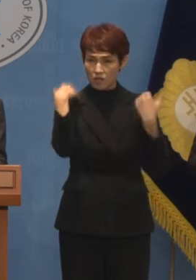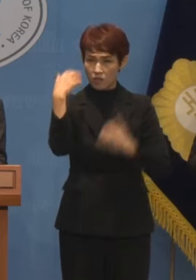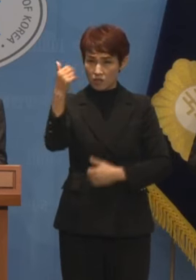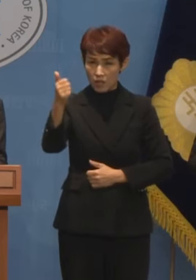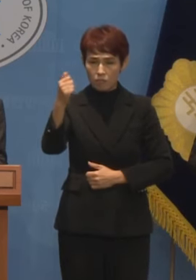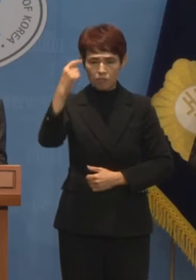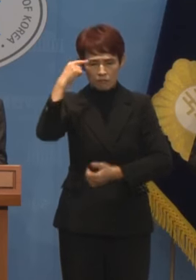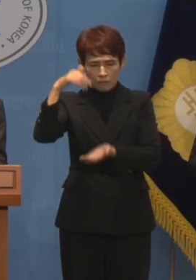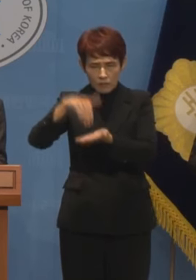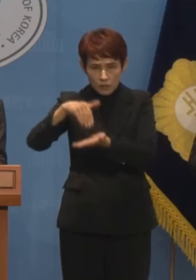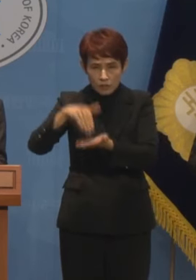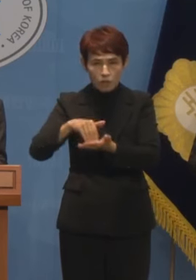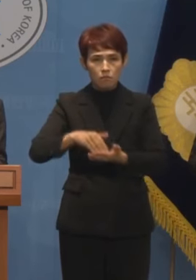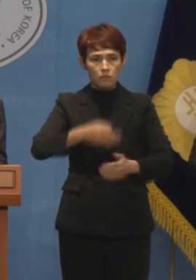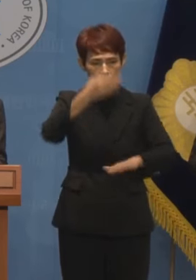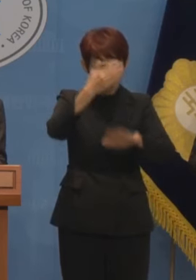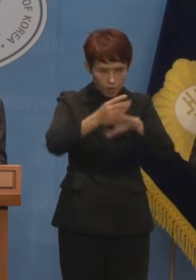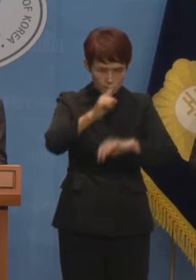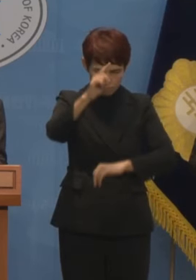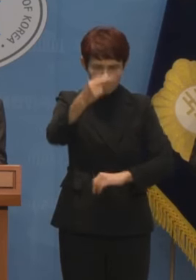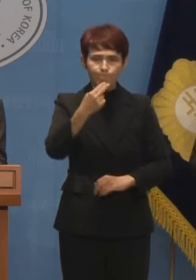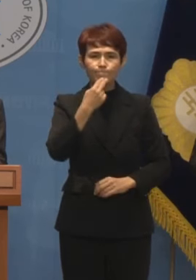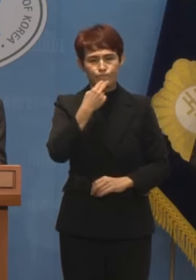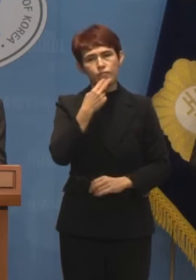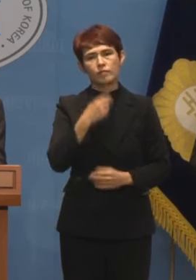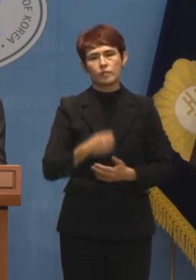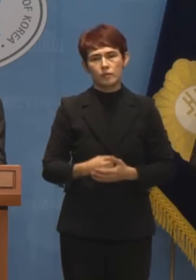반성도 대국민 사과도 없었습니다.